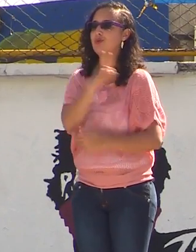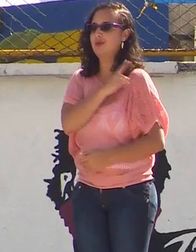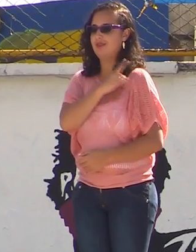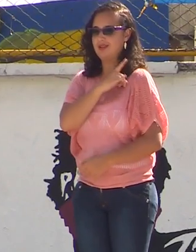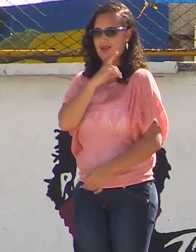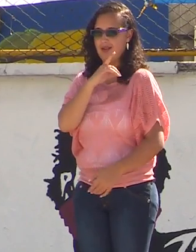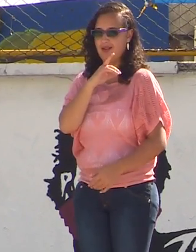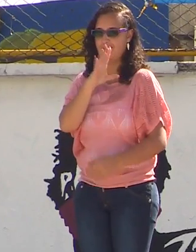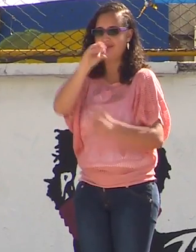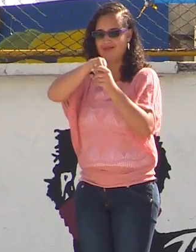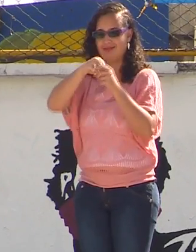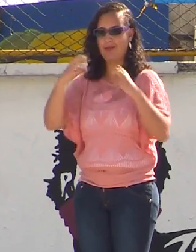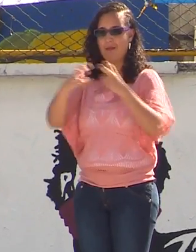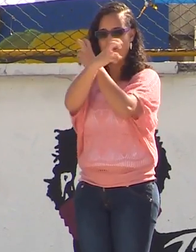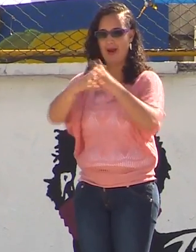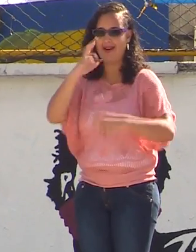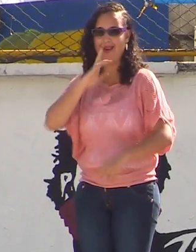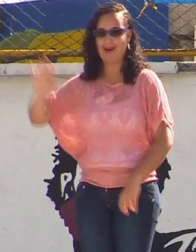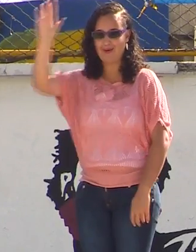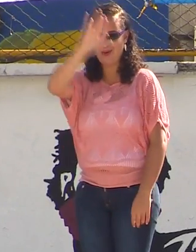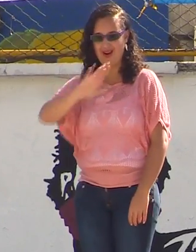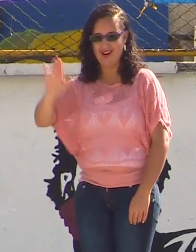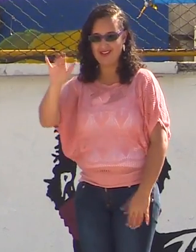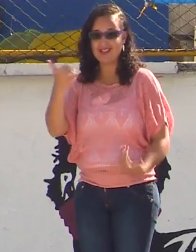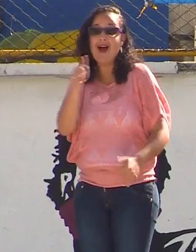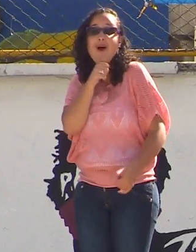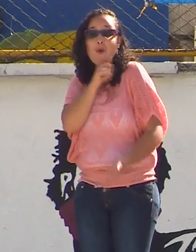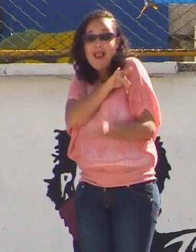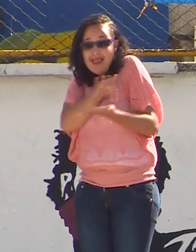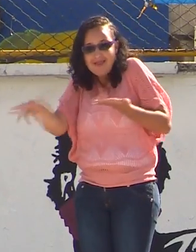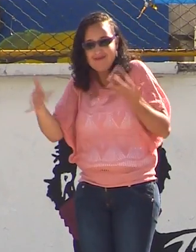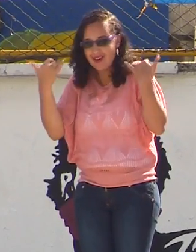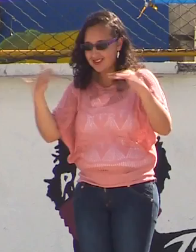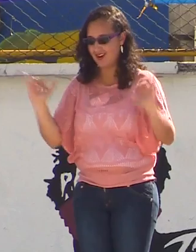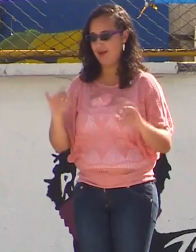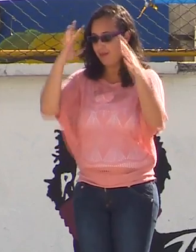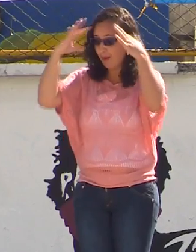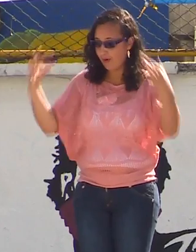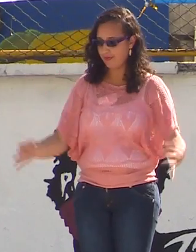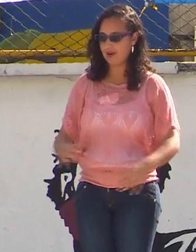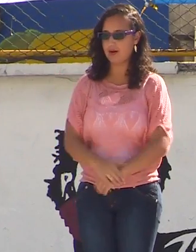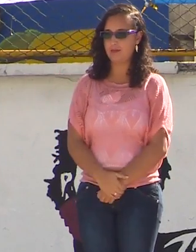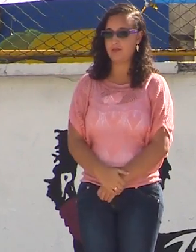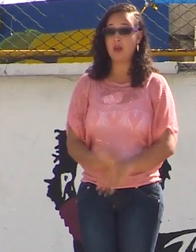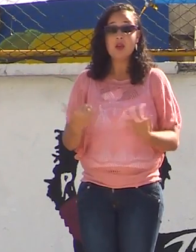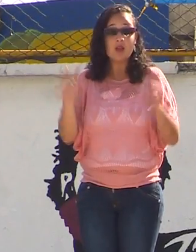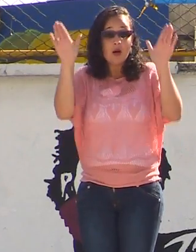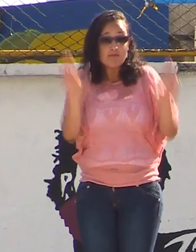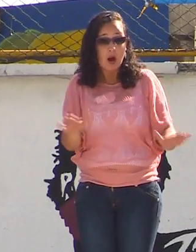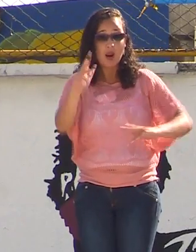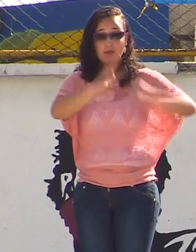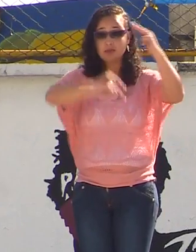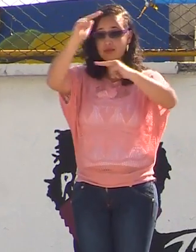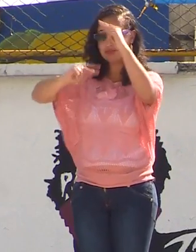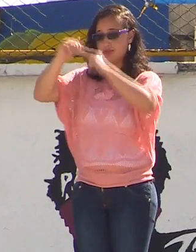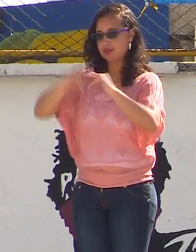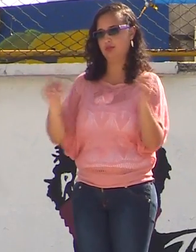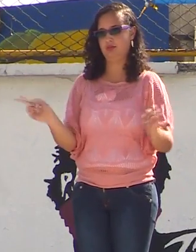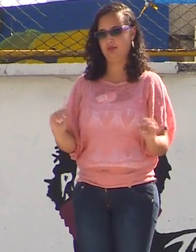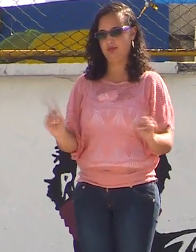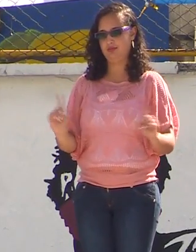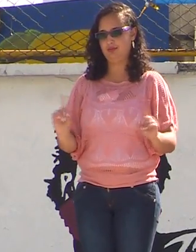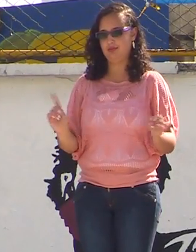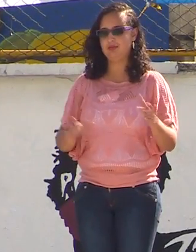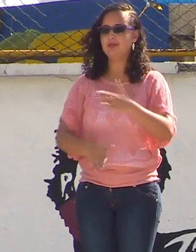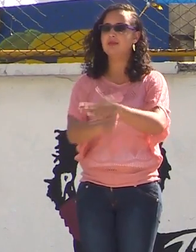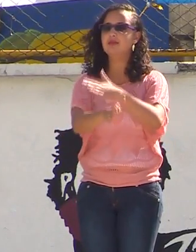Y no hemos parado con las obras. Seguimos con el edificio P, que vamos